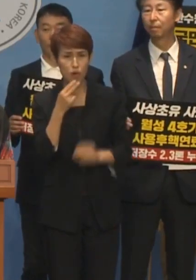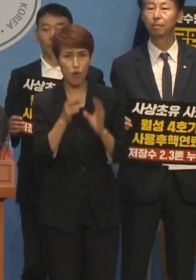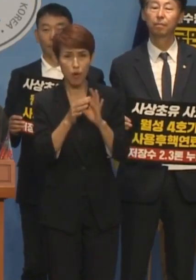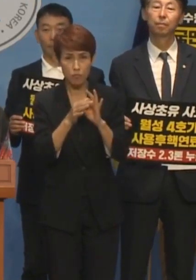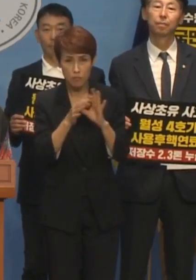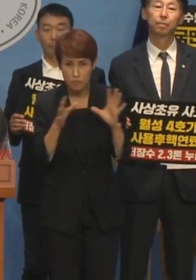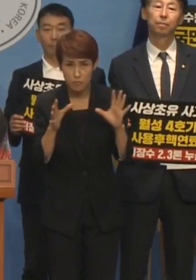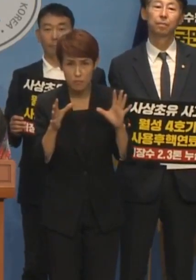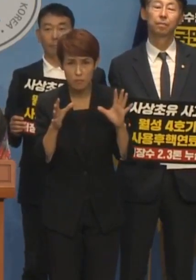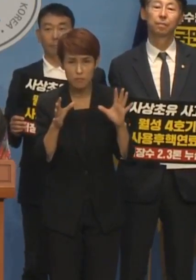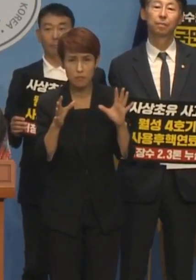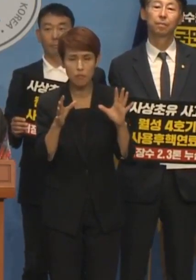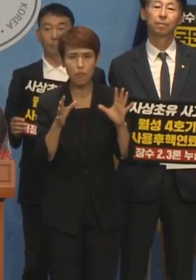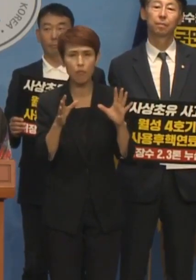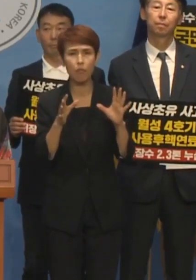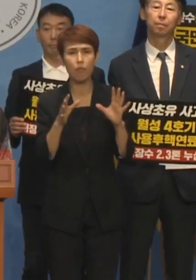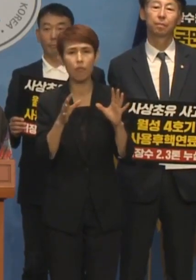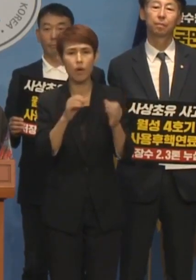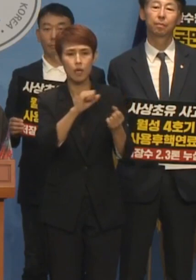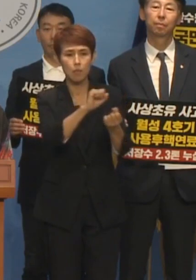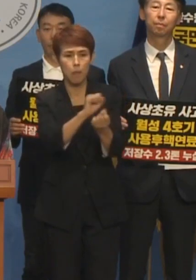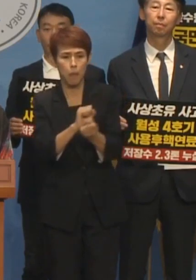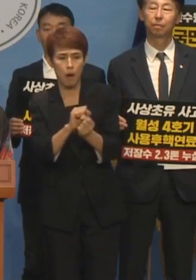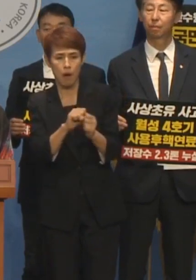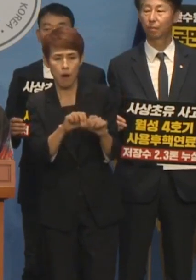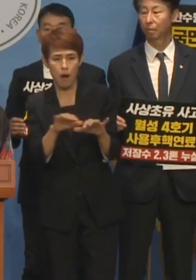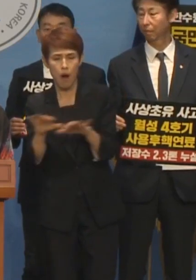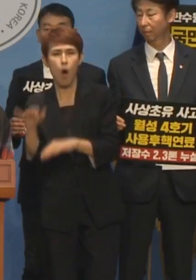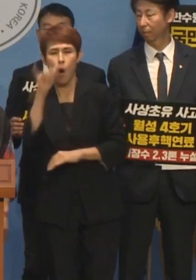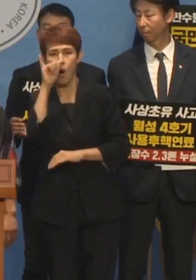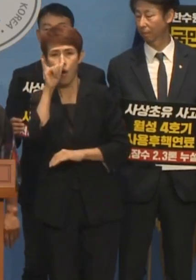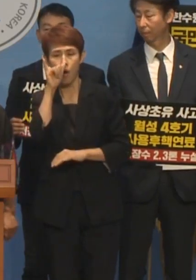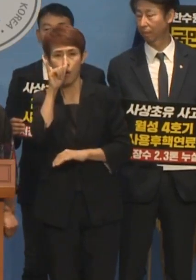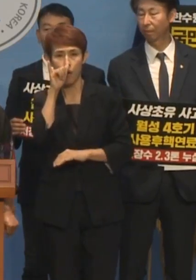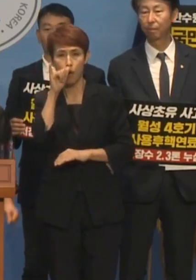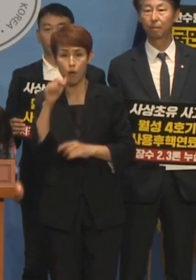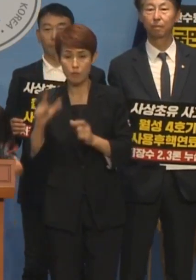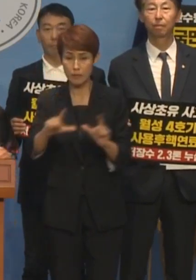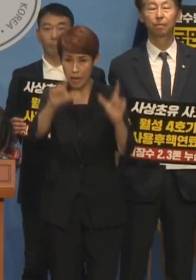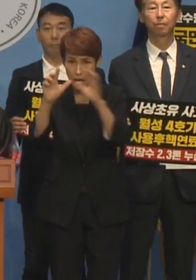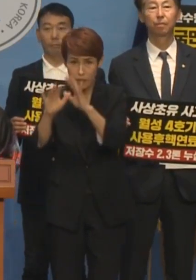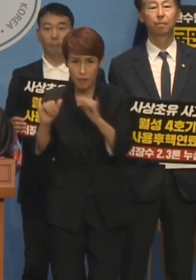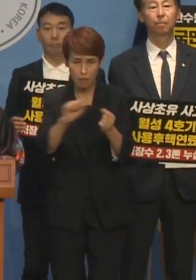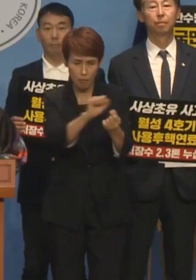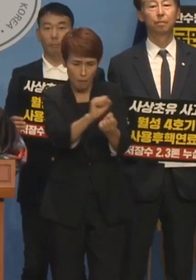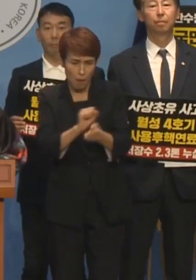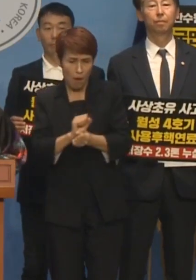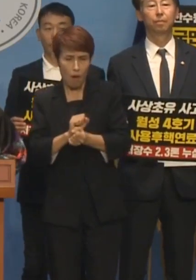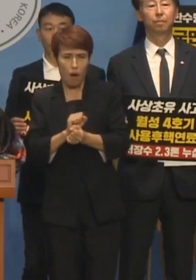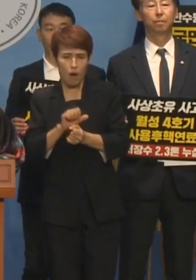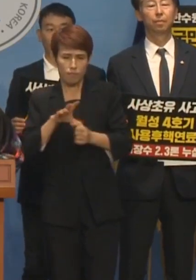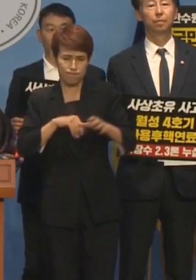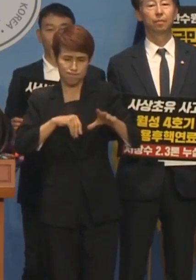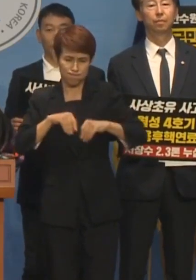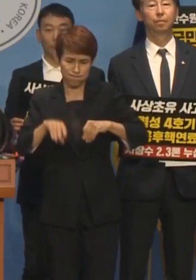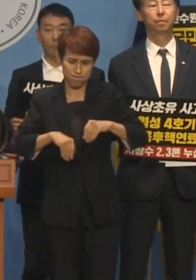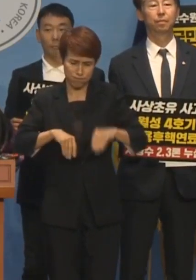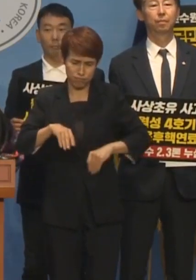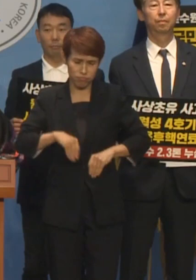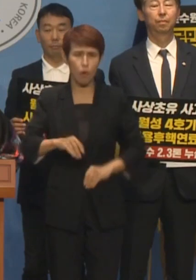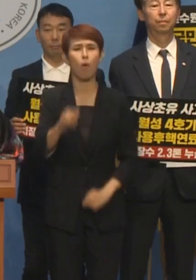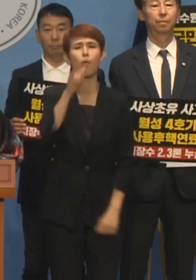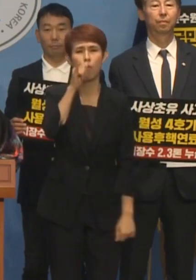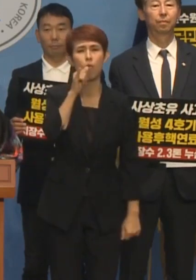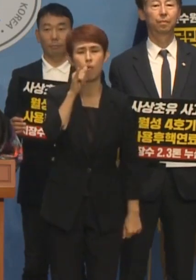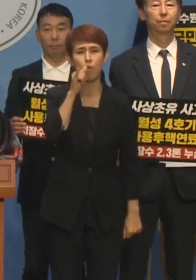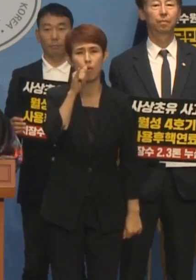계속 방사능이 나옵니다. 그래서 주민들의 몸속에 방사능으로 피폭이 돼 있습니다. 내부 피폭이 돼 있다는